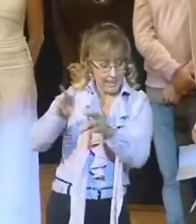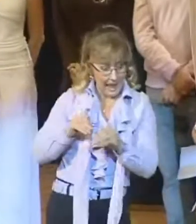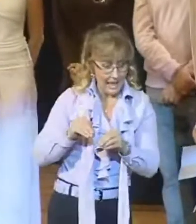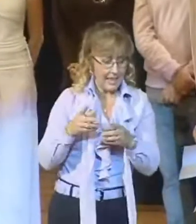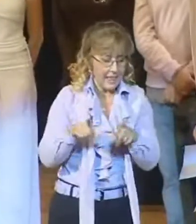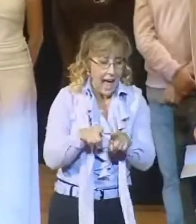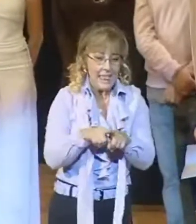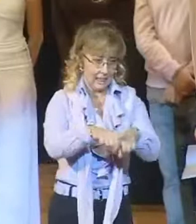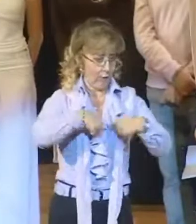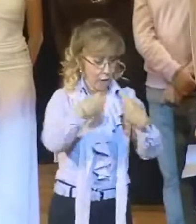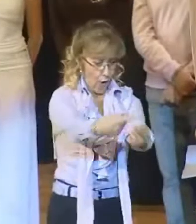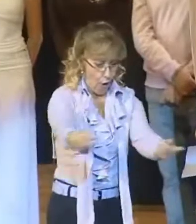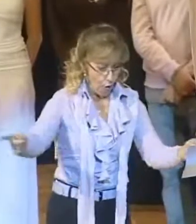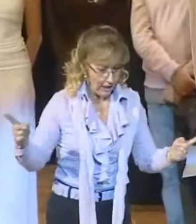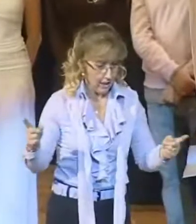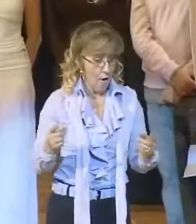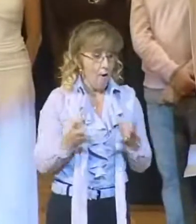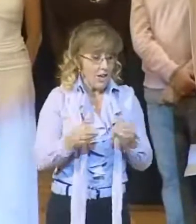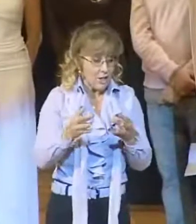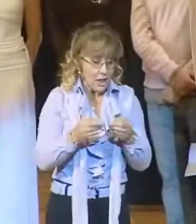possano essere imitati da tanti di voi,